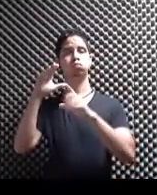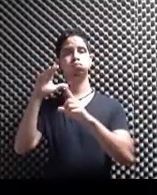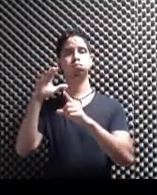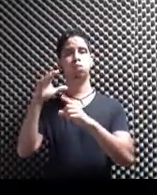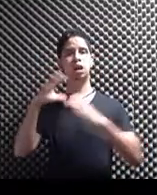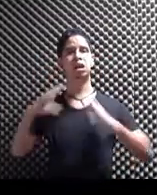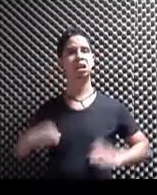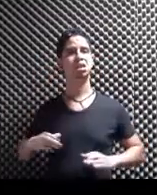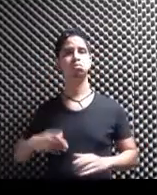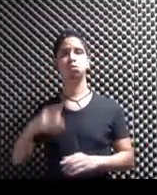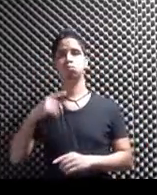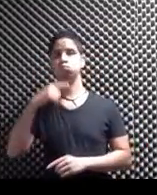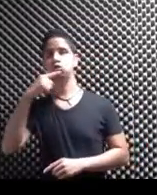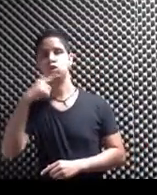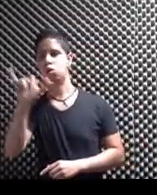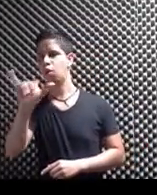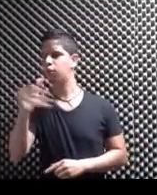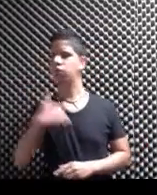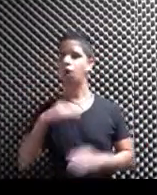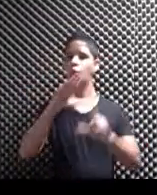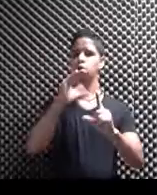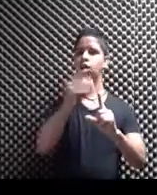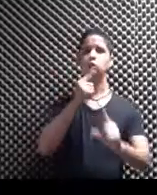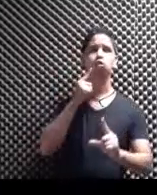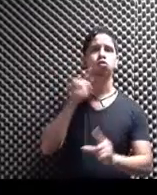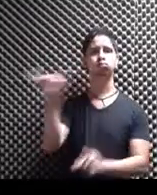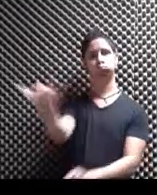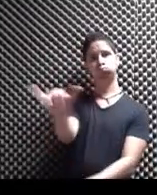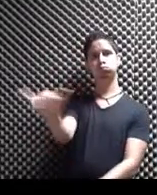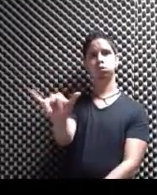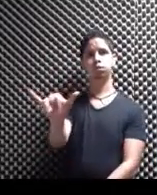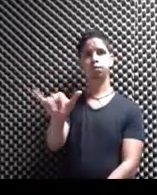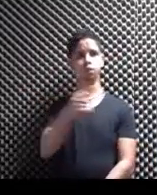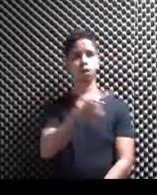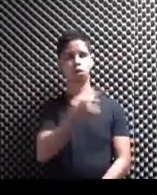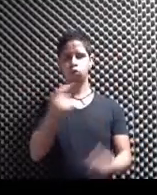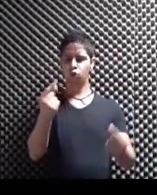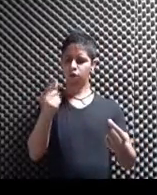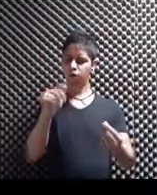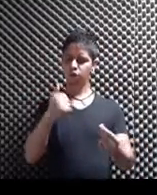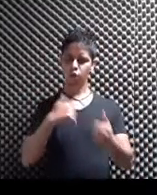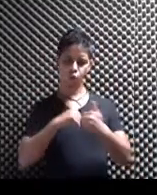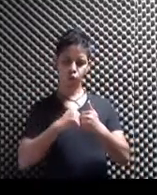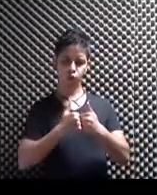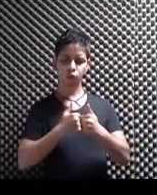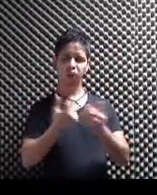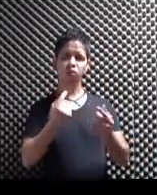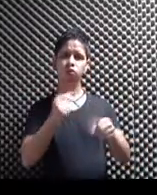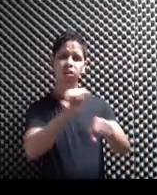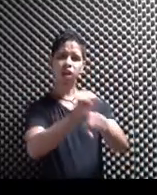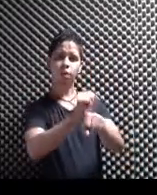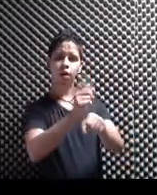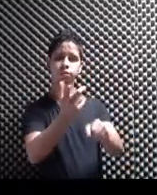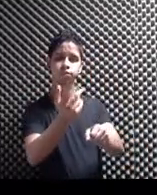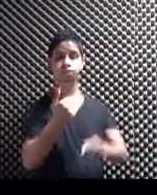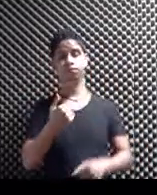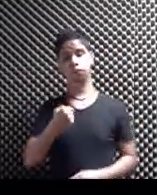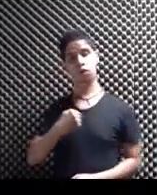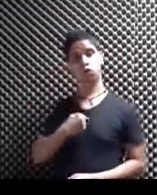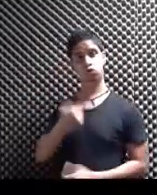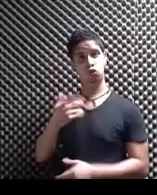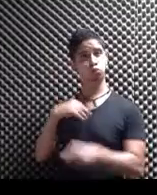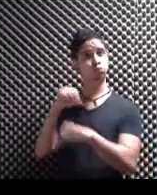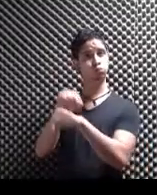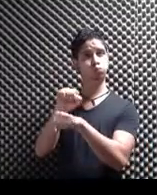comunidad que tanto lo necesita. Exacto. Y entonces, ¿qué tú haces realmente en AT&T? ¿Cuál es tu función acá? Pues, mira, en AT&T yo